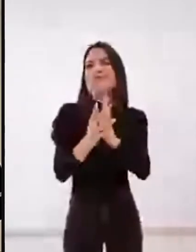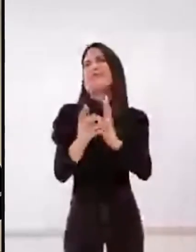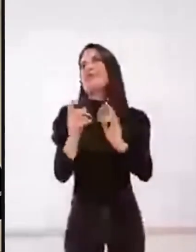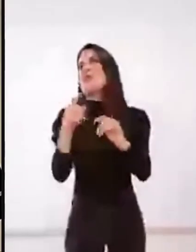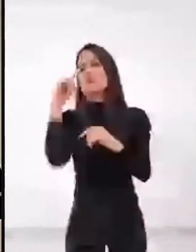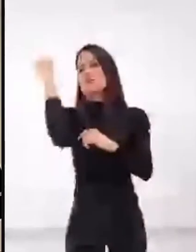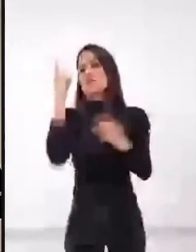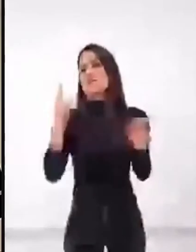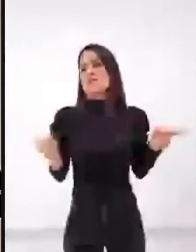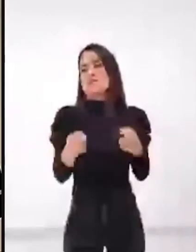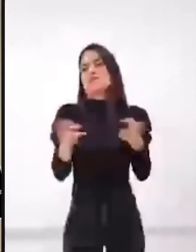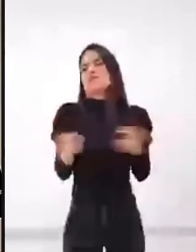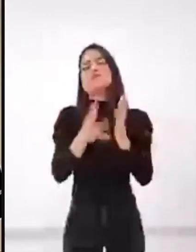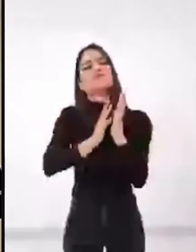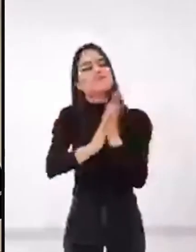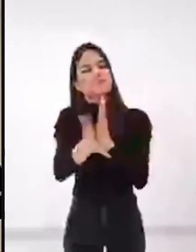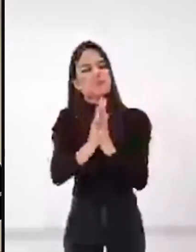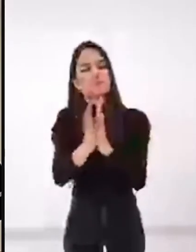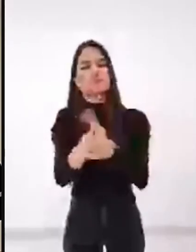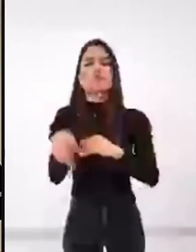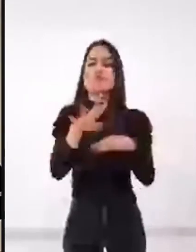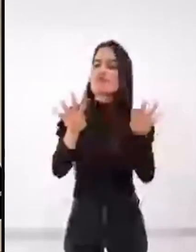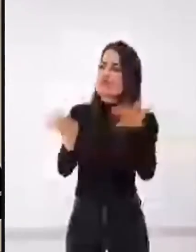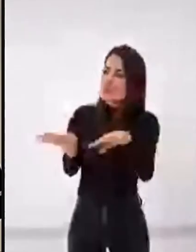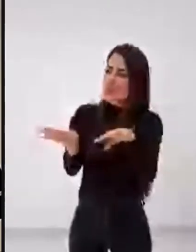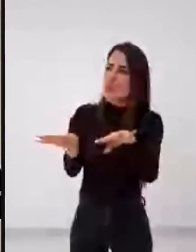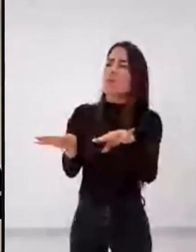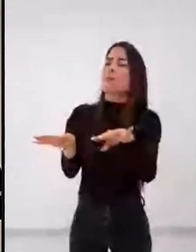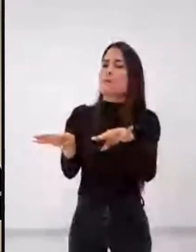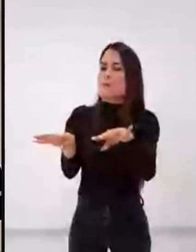tener la familia